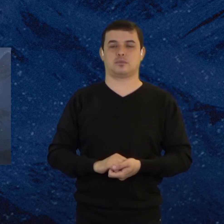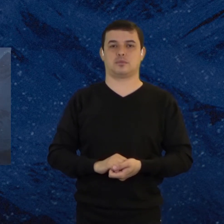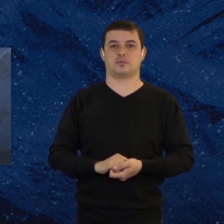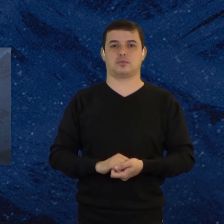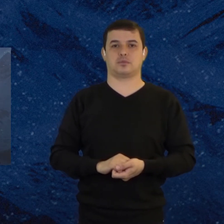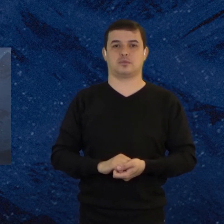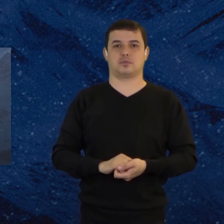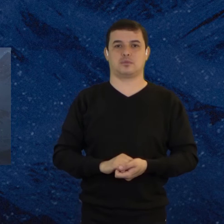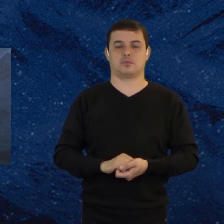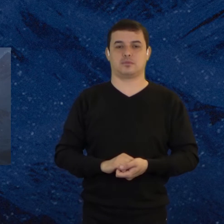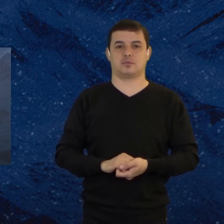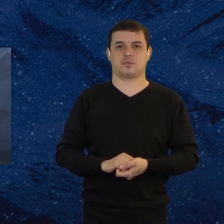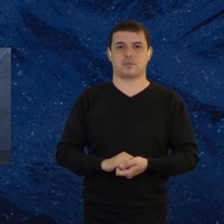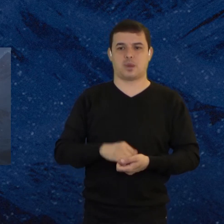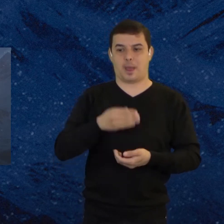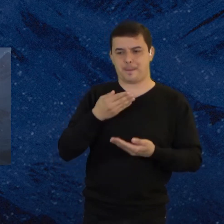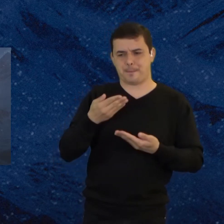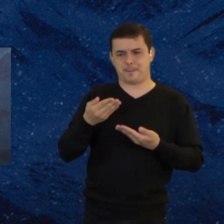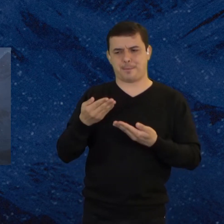condições de paz.